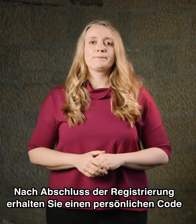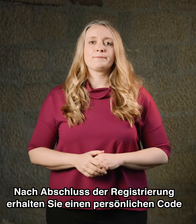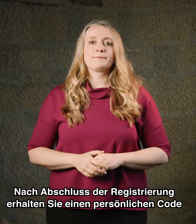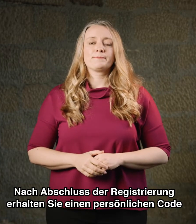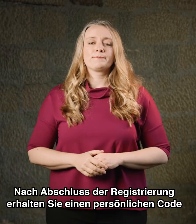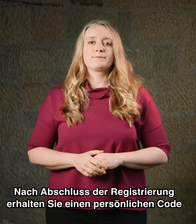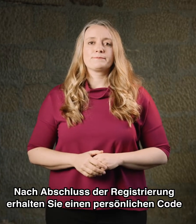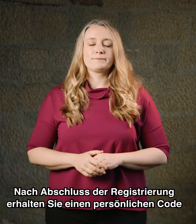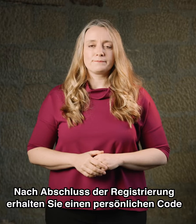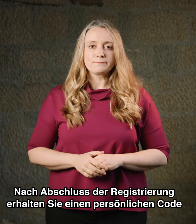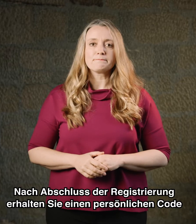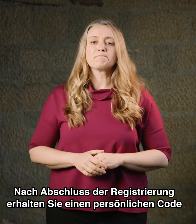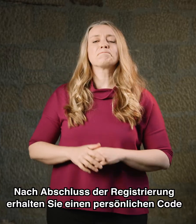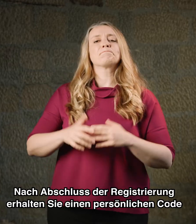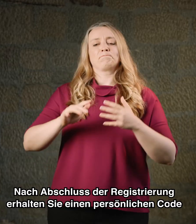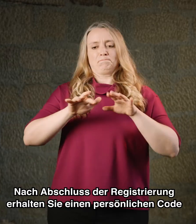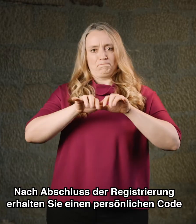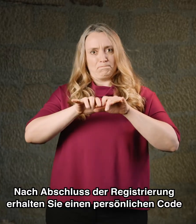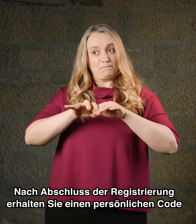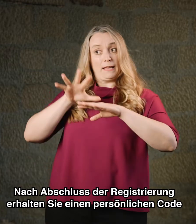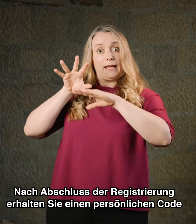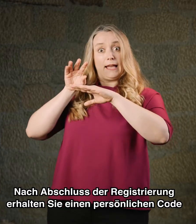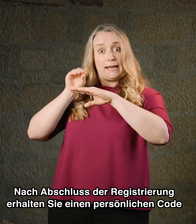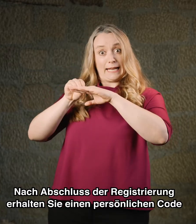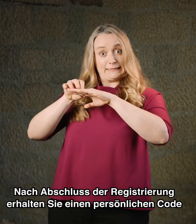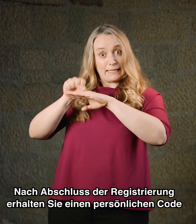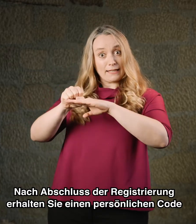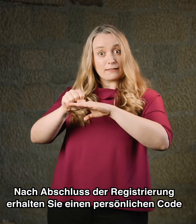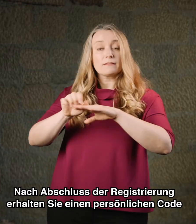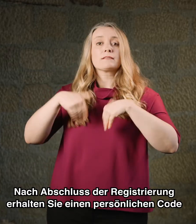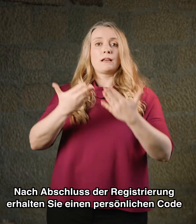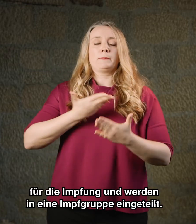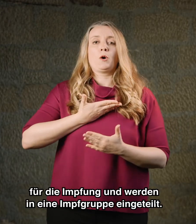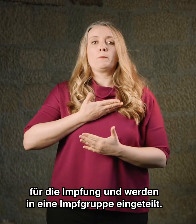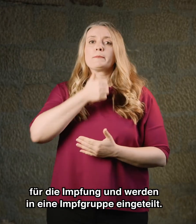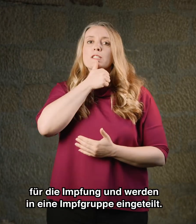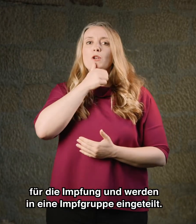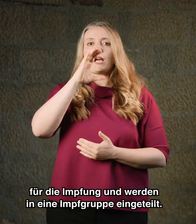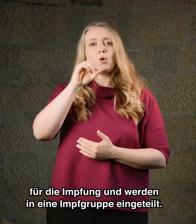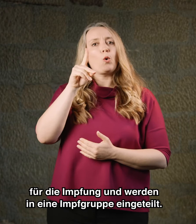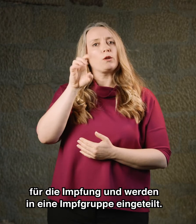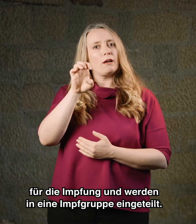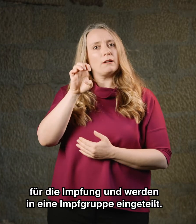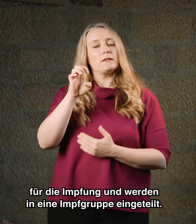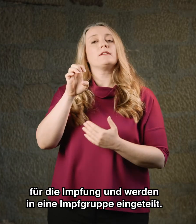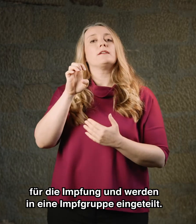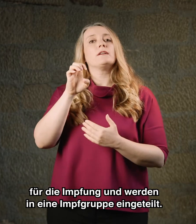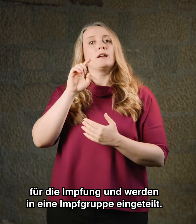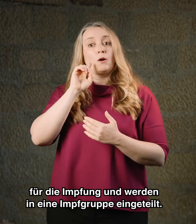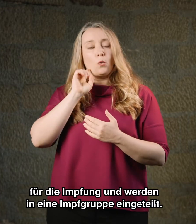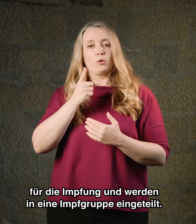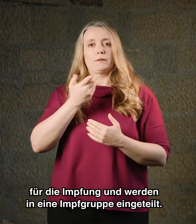Nach Abschluss der Registrierung erhalten Sie einen persönlichen Code für die Impfung und werden in eine Impfgruppe eingeteilt.